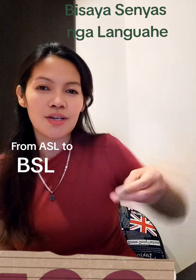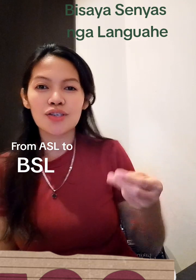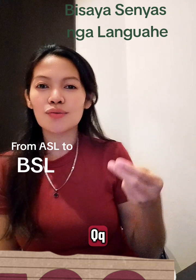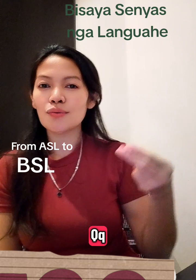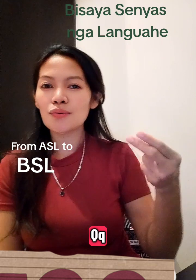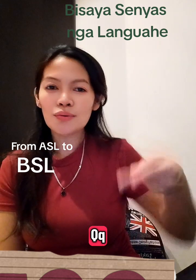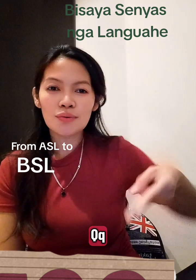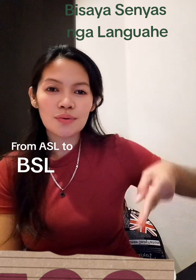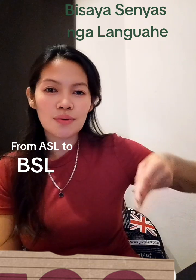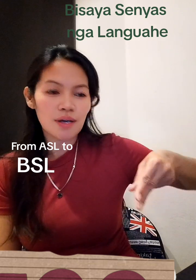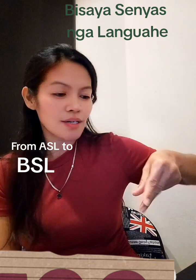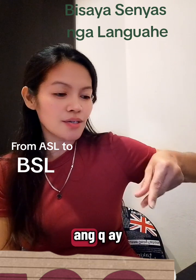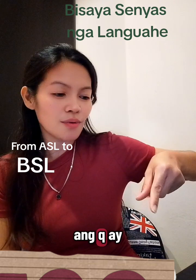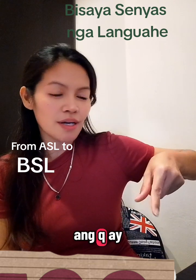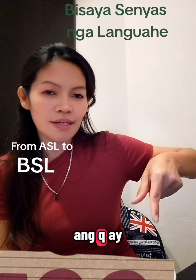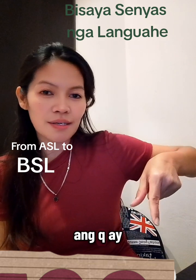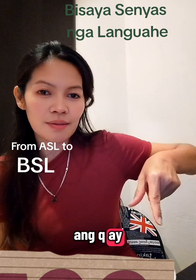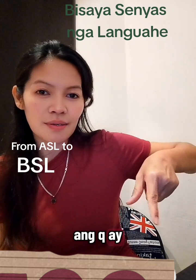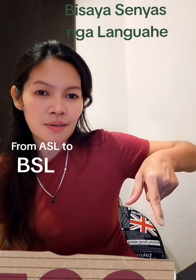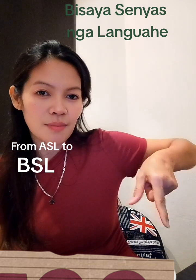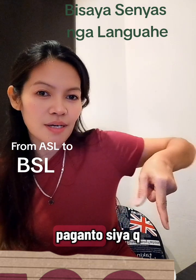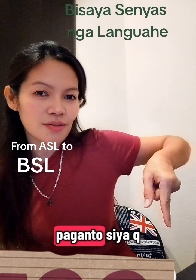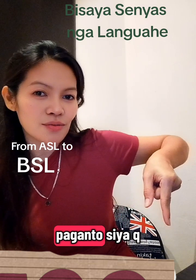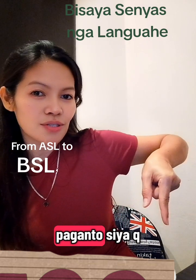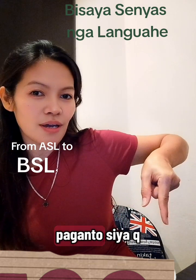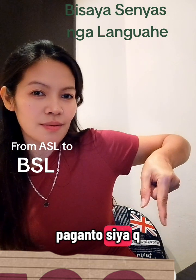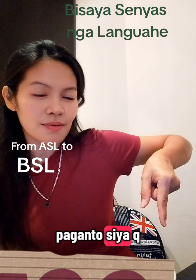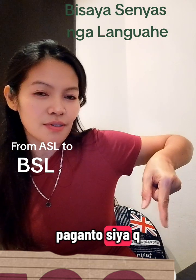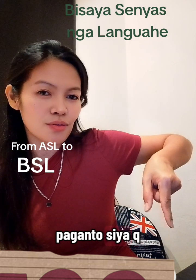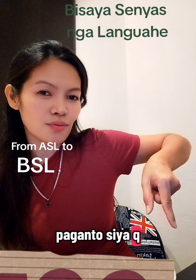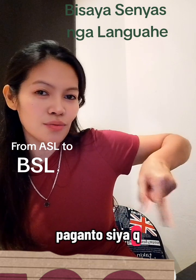Q, ang Q ay paganto siya. Q.